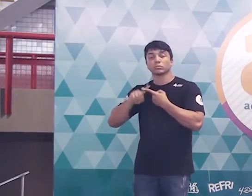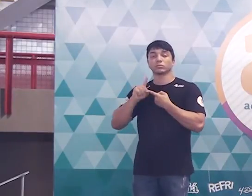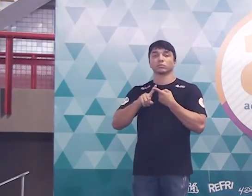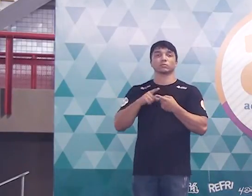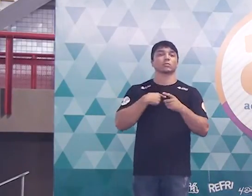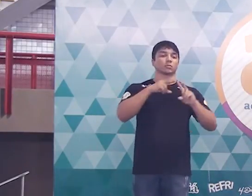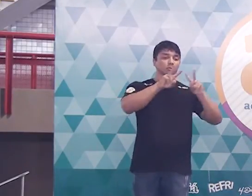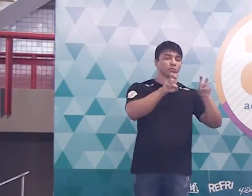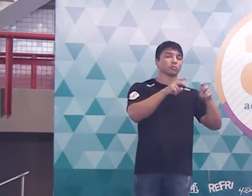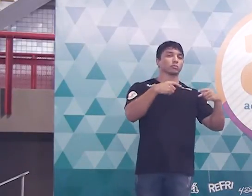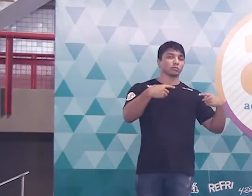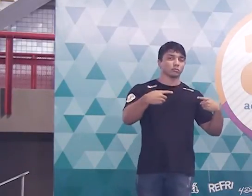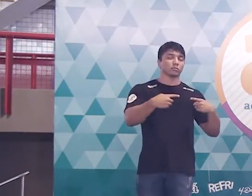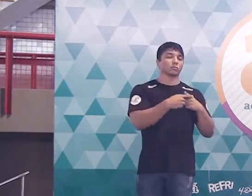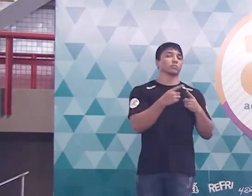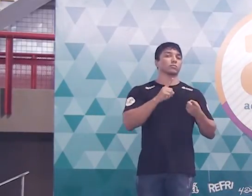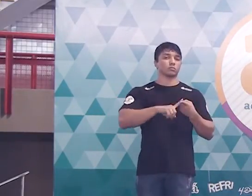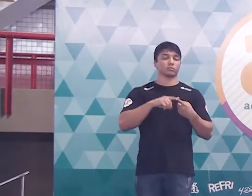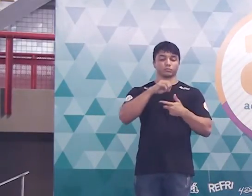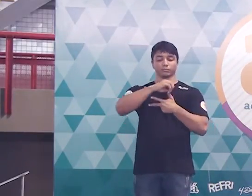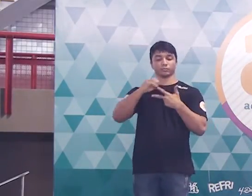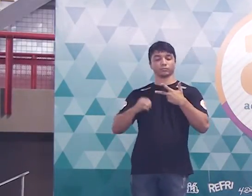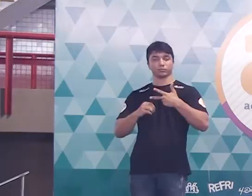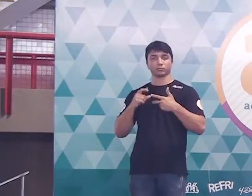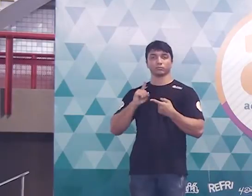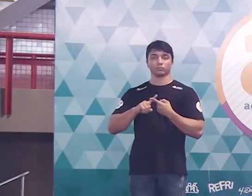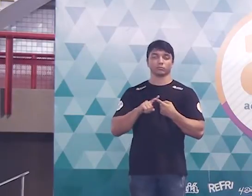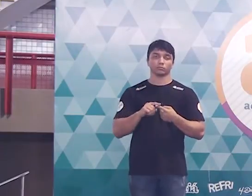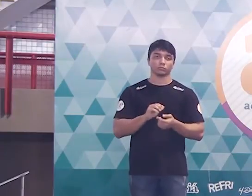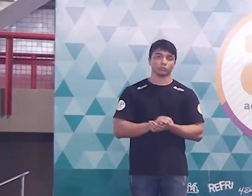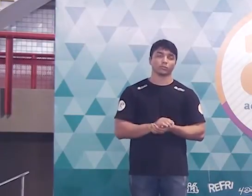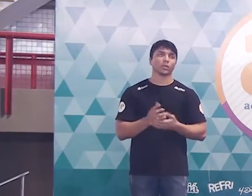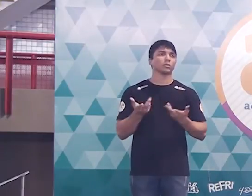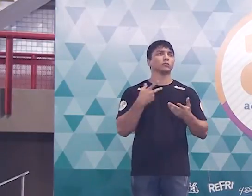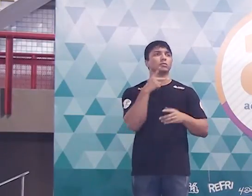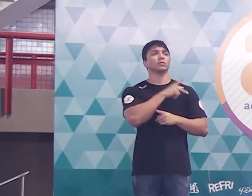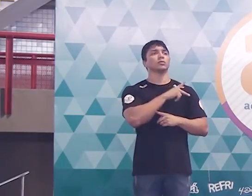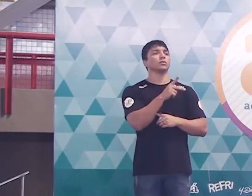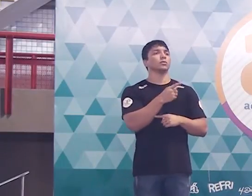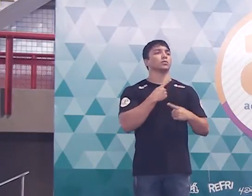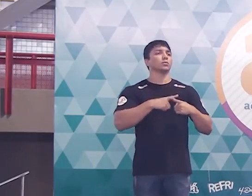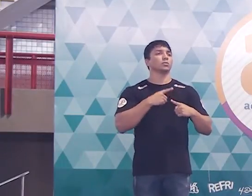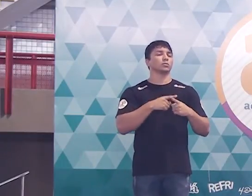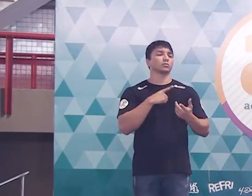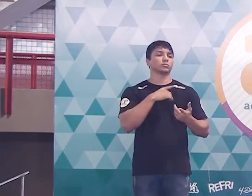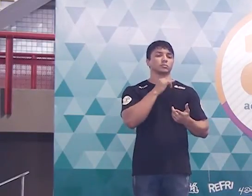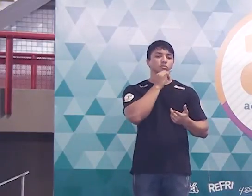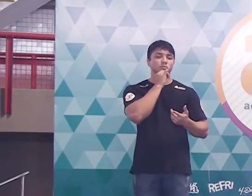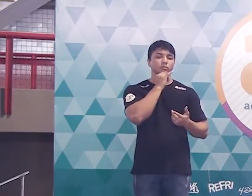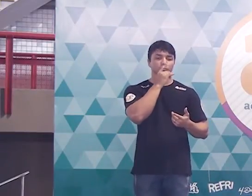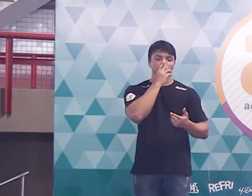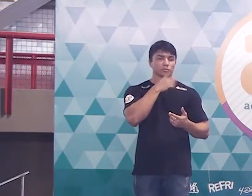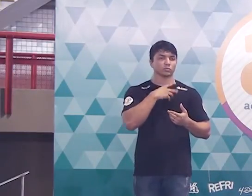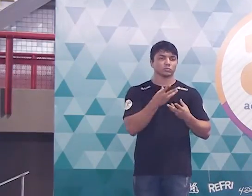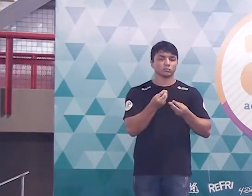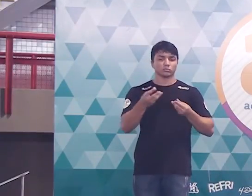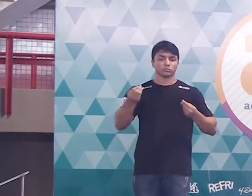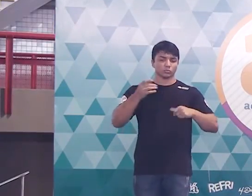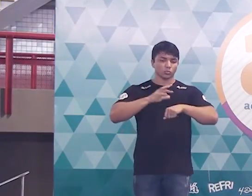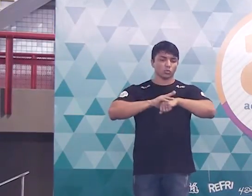cai bastante nas provas do Enem, certo? Aí você diz, Lázaro, por que cai